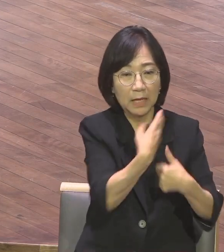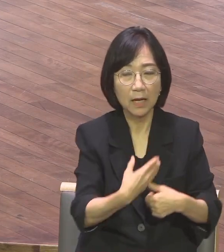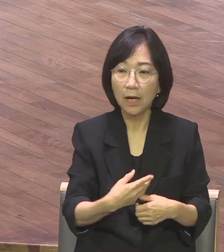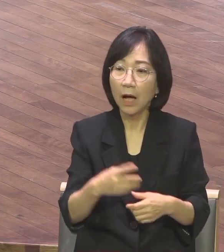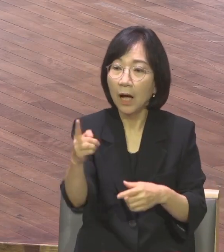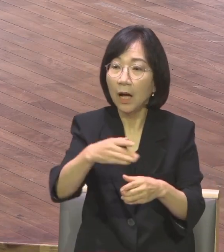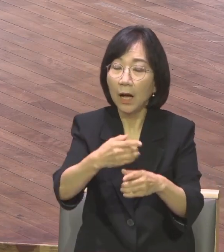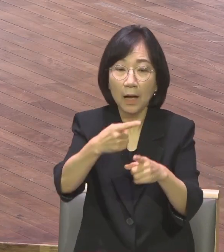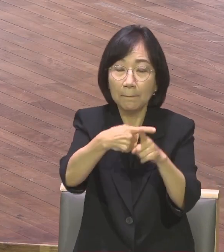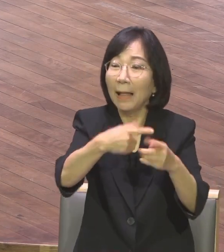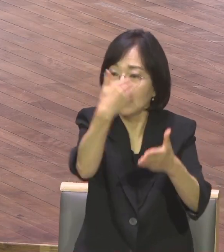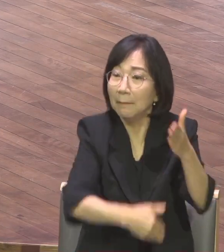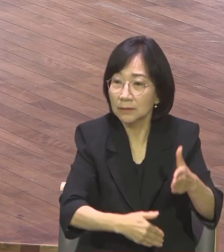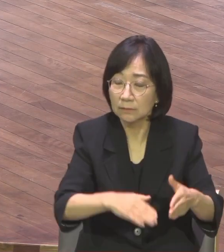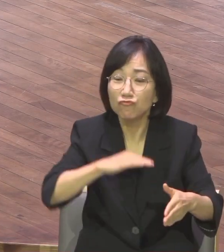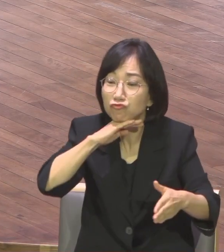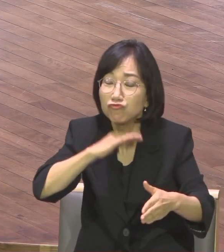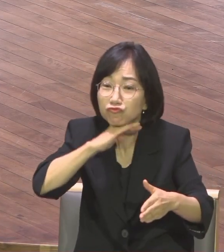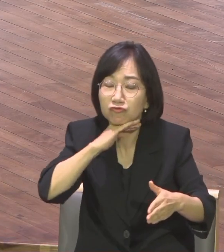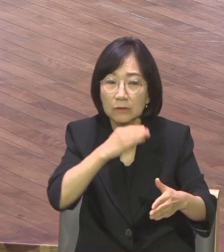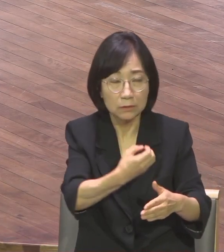금방 끝납니다.